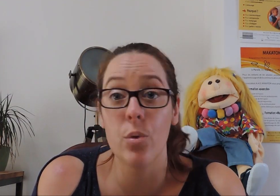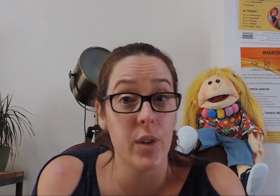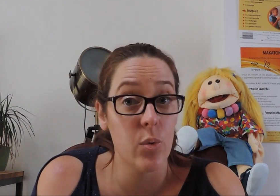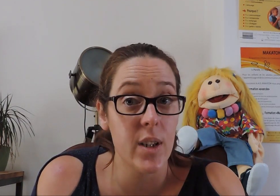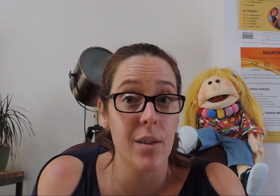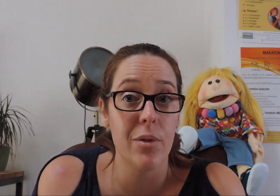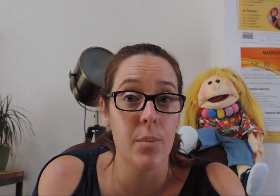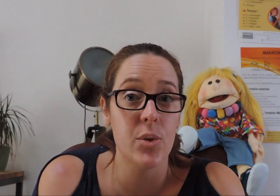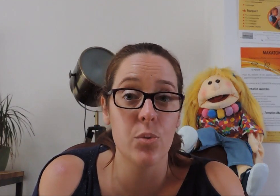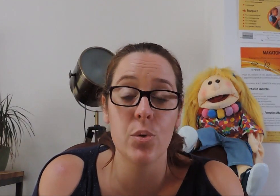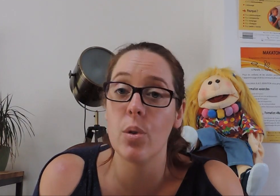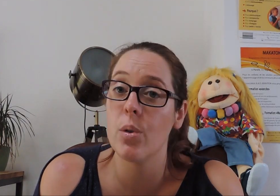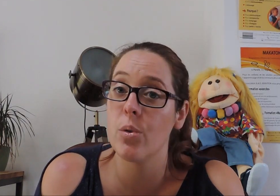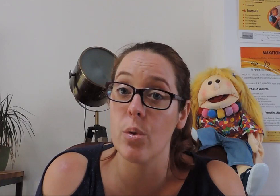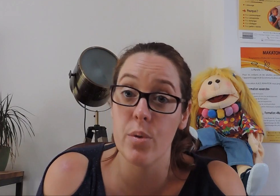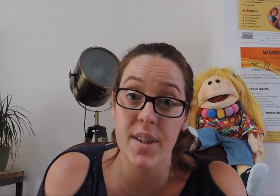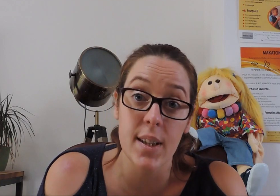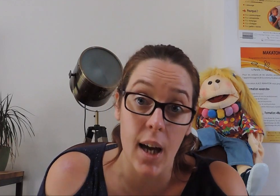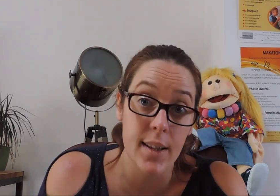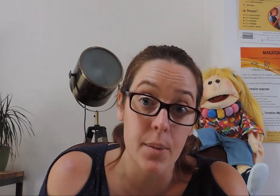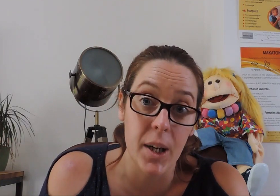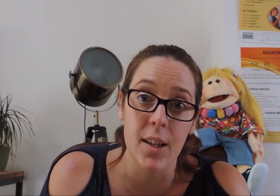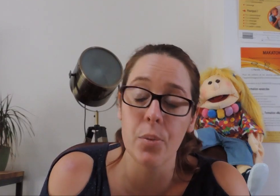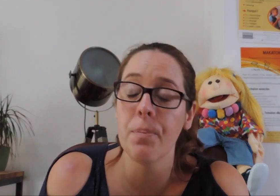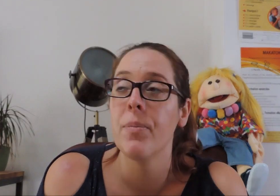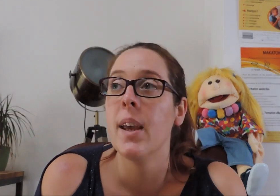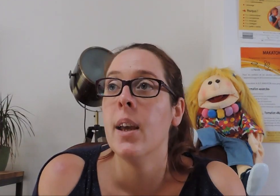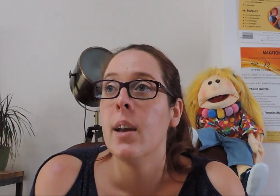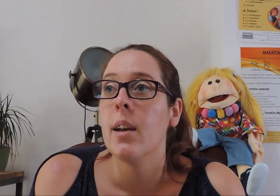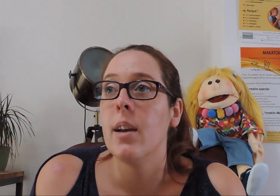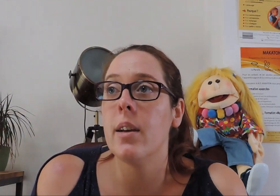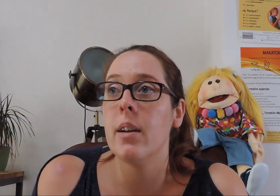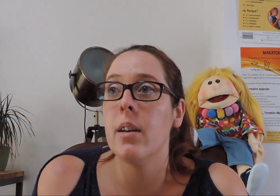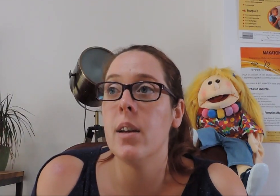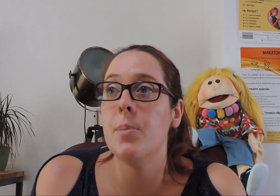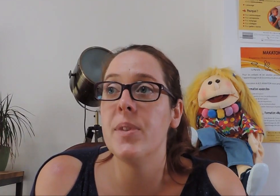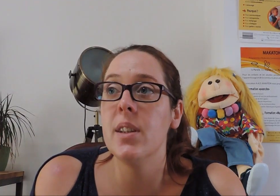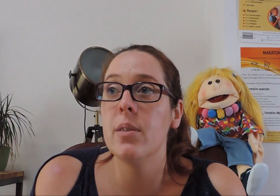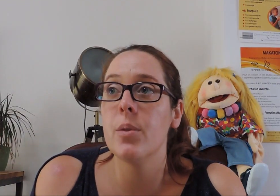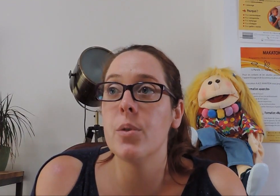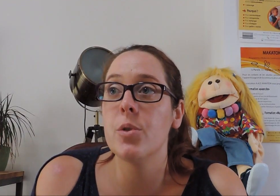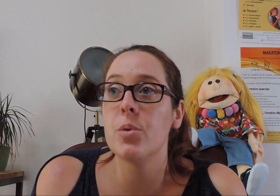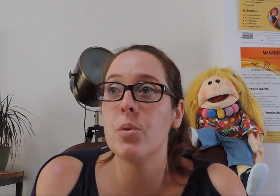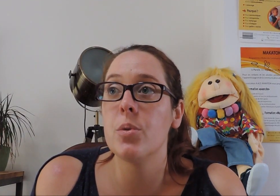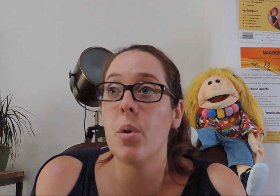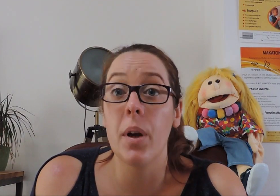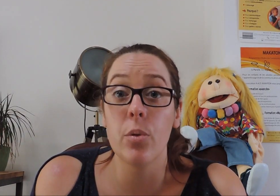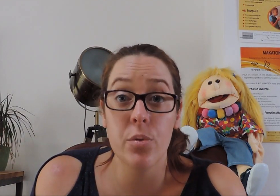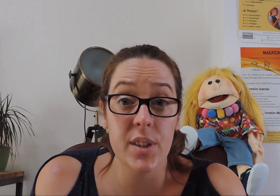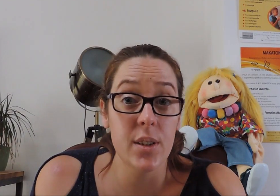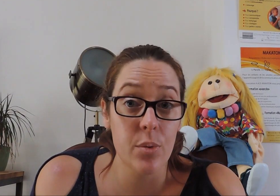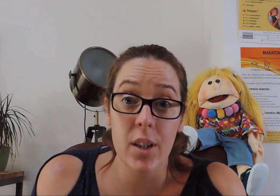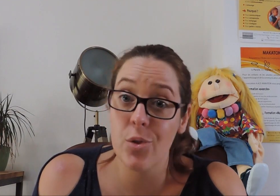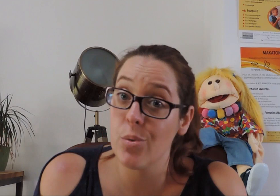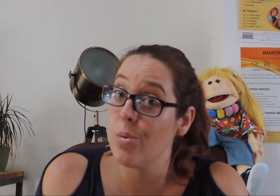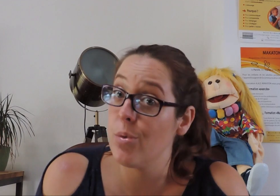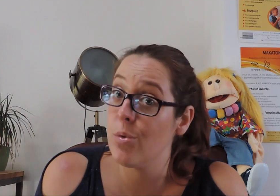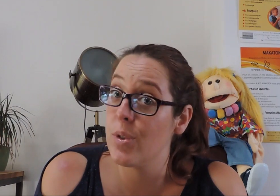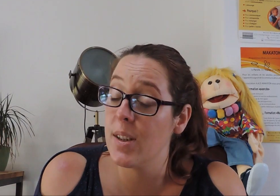retrouver toutes les informations sur euh sur le site AAD Makaton euh et puis euh je en parlant du site ouais je je